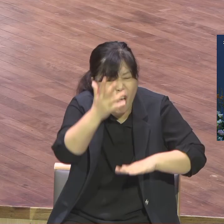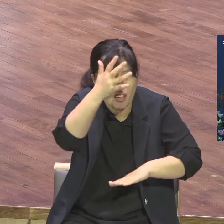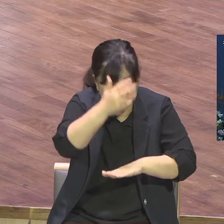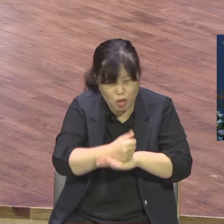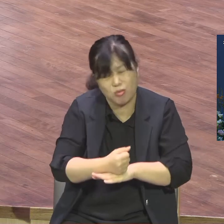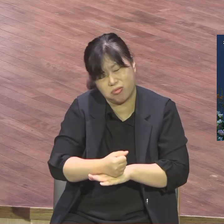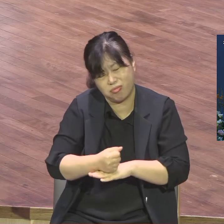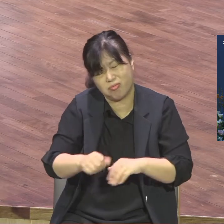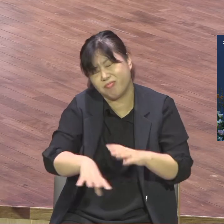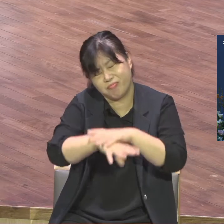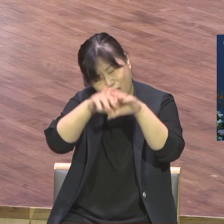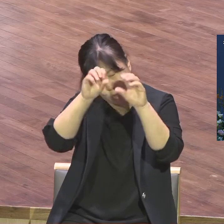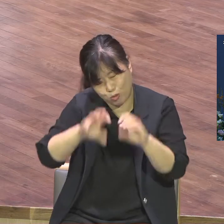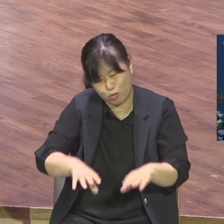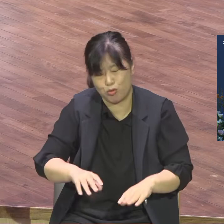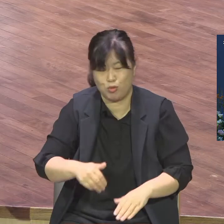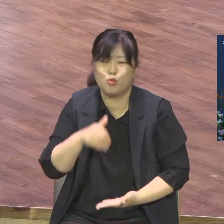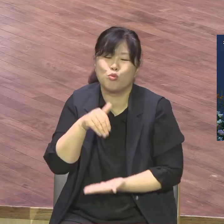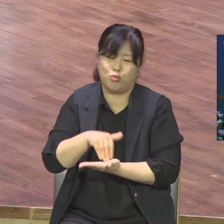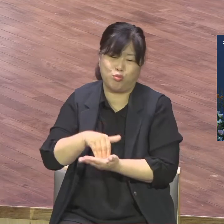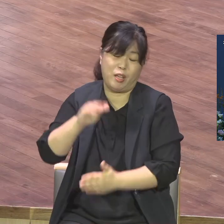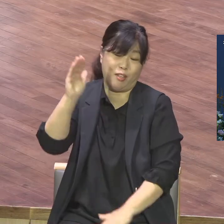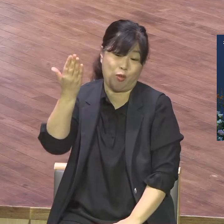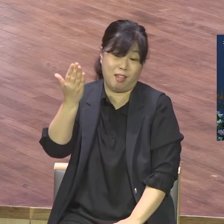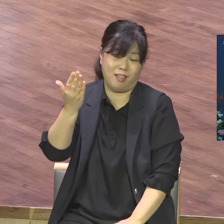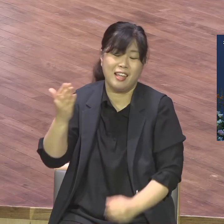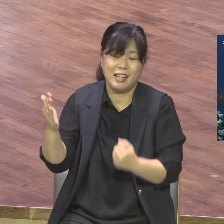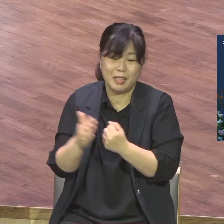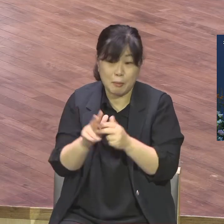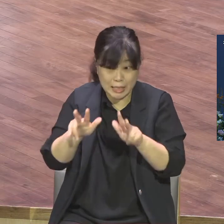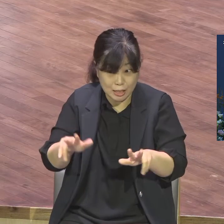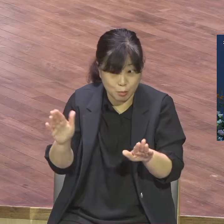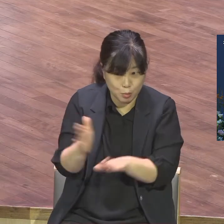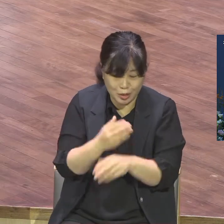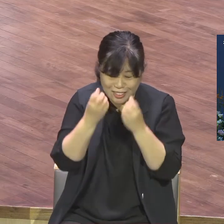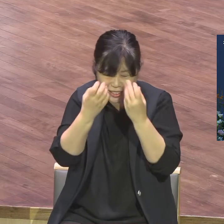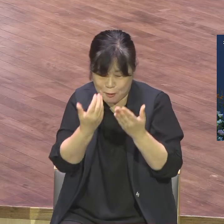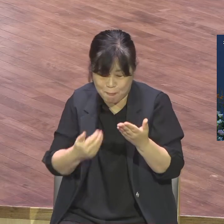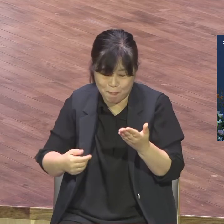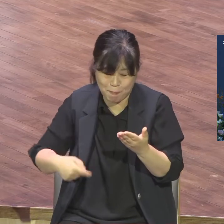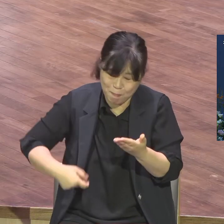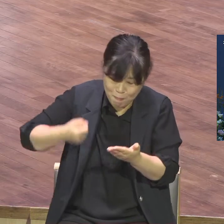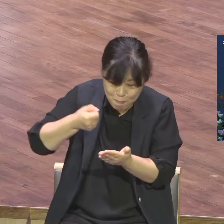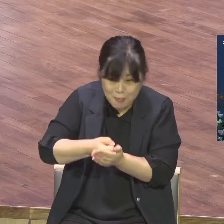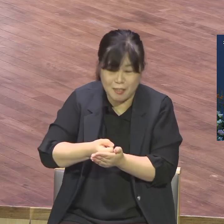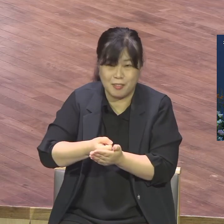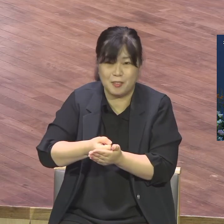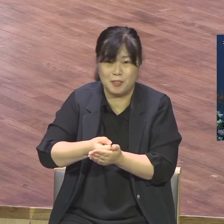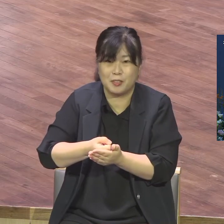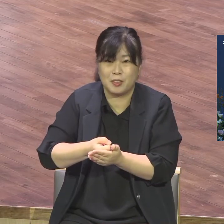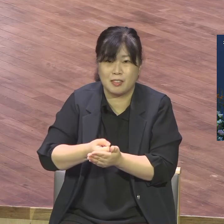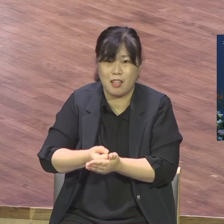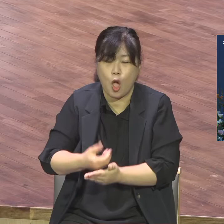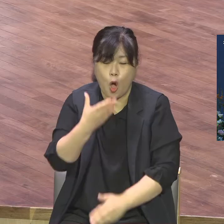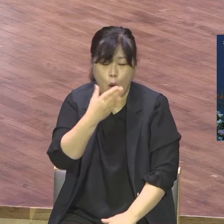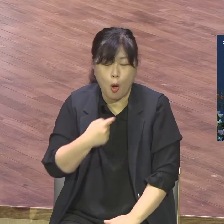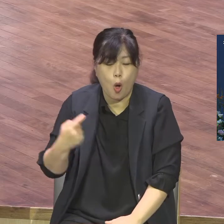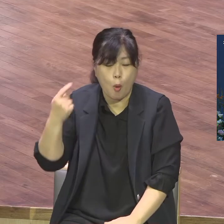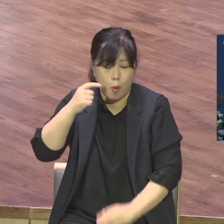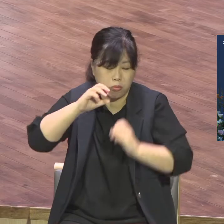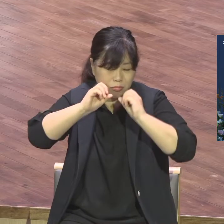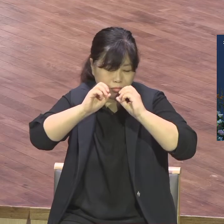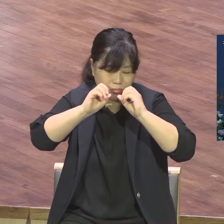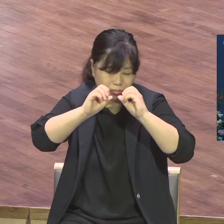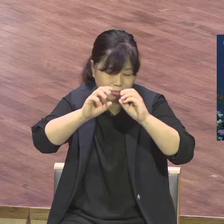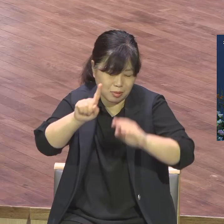집중하는 올인하는 그러한 성도. 그래서 최고 가치 있는